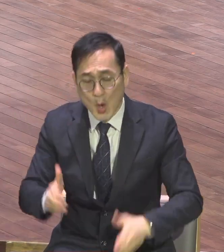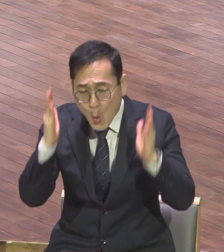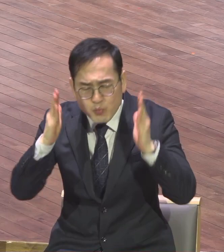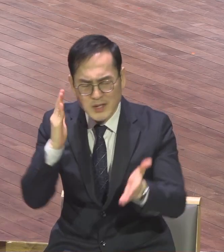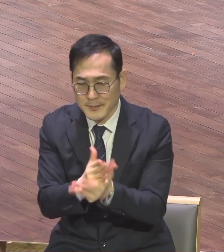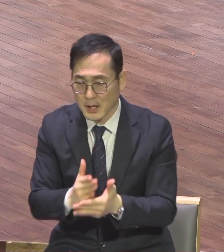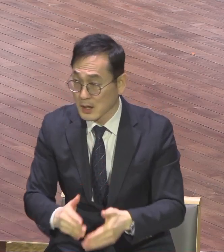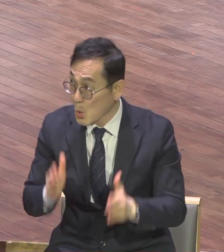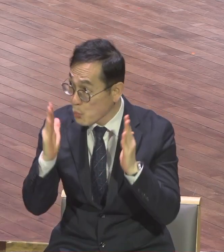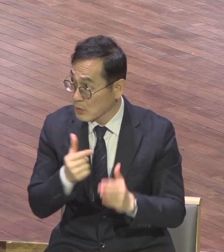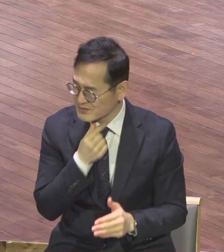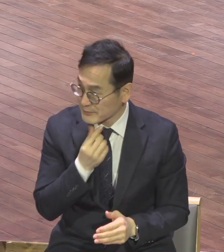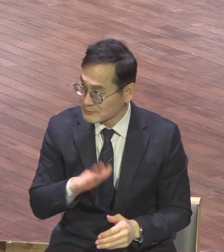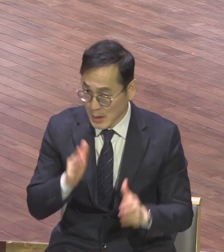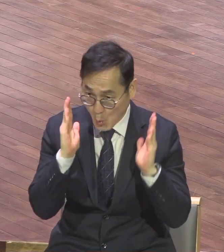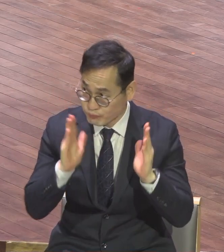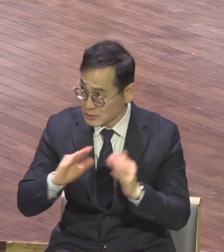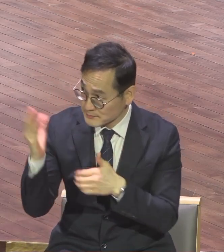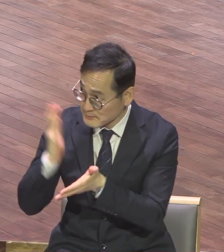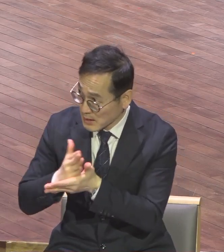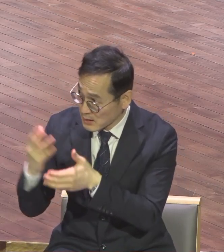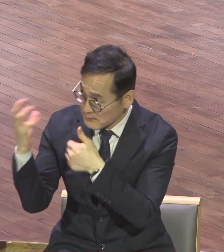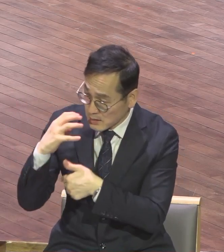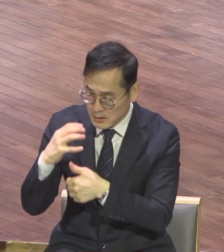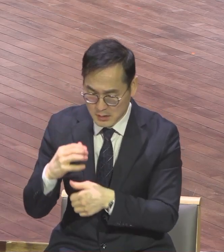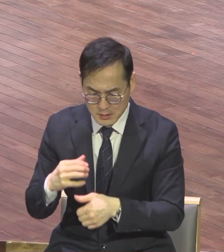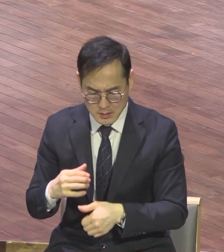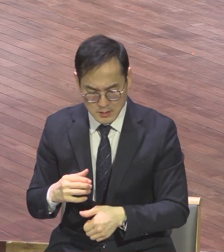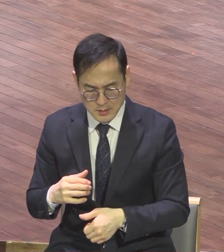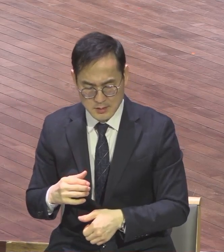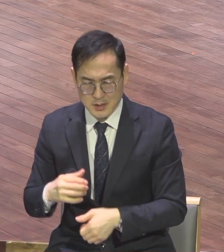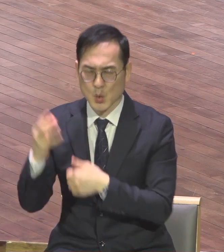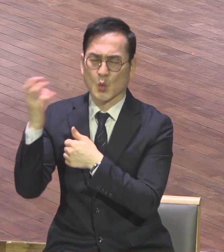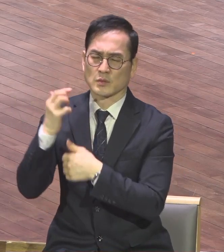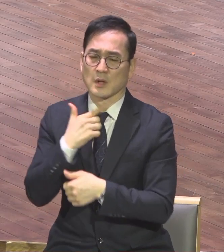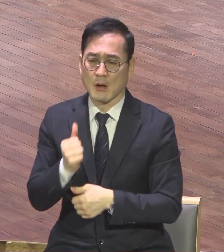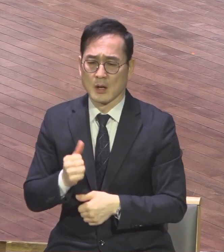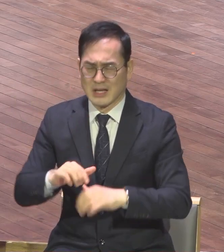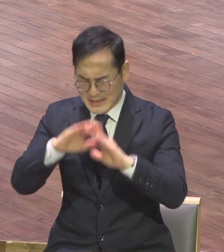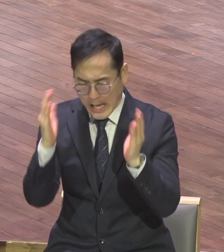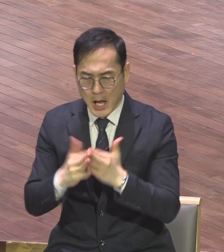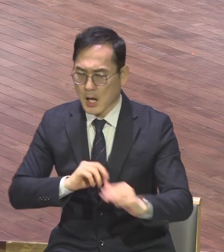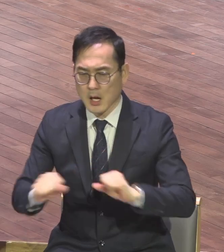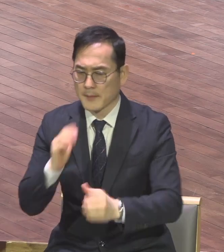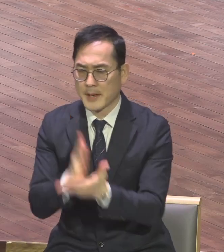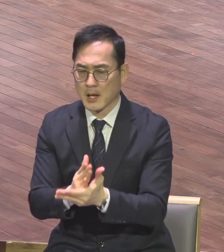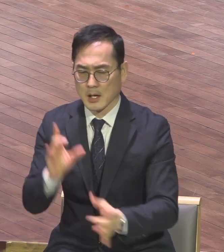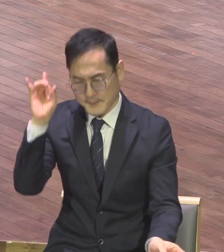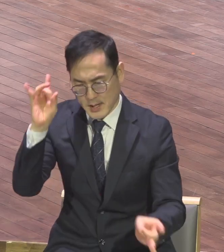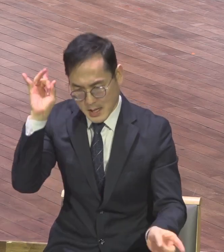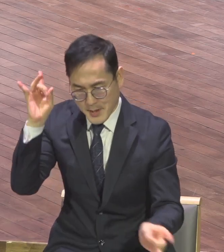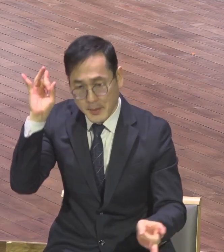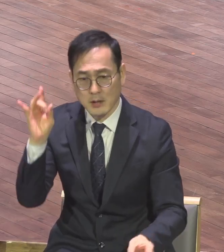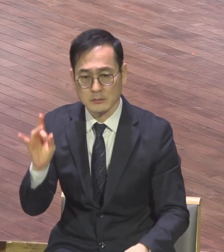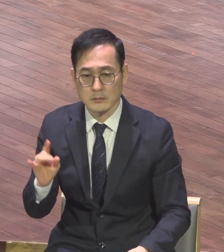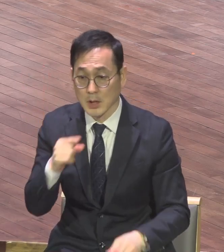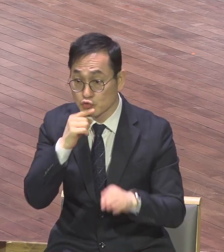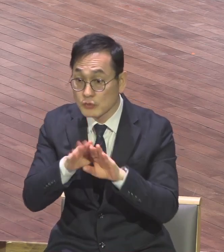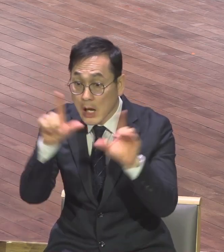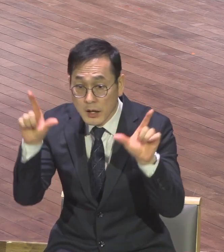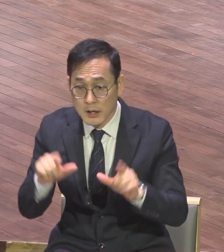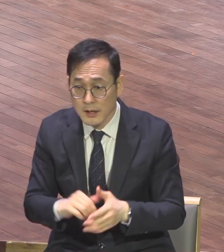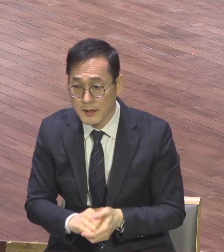하셔가지고 꼭 참고 제가 공부를 안 했던 기억도 있습니다. 노동이라고 그것도 하지 말라 하셨어요. 금식도